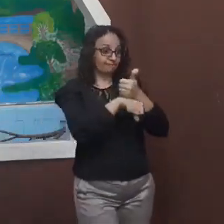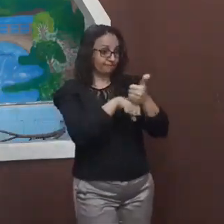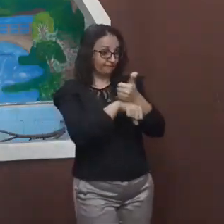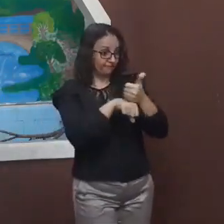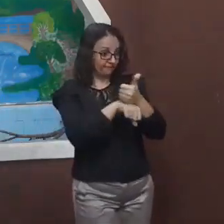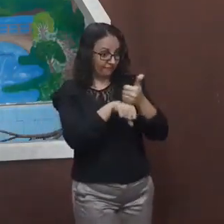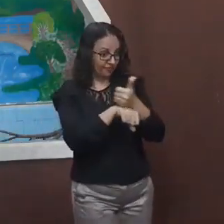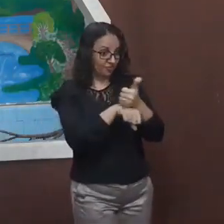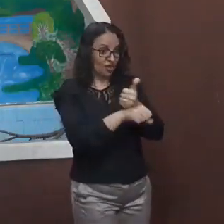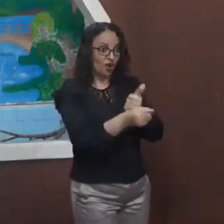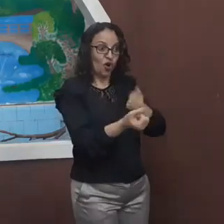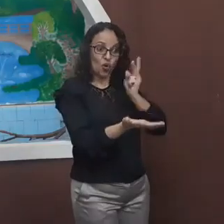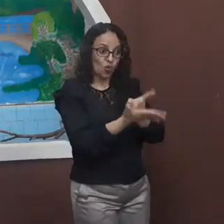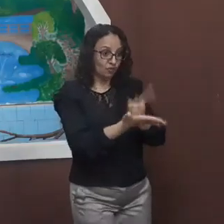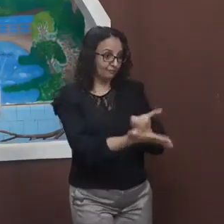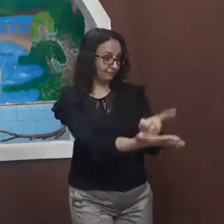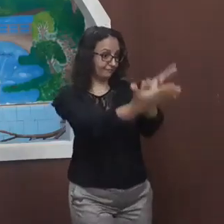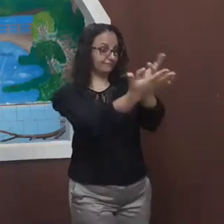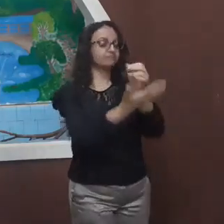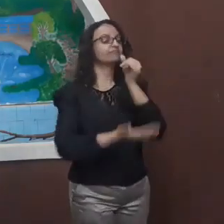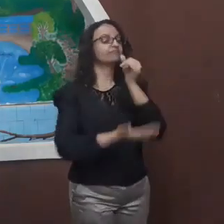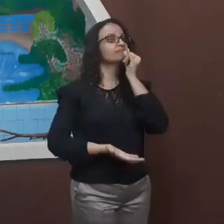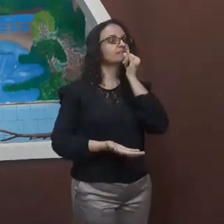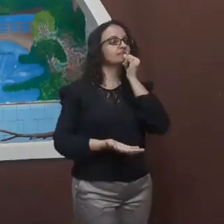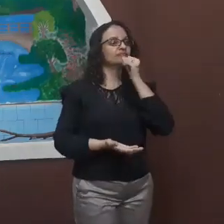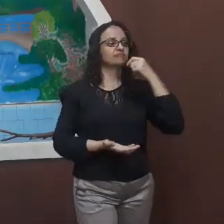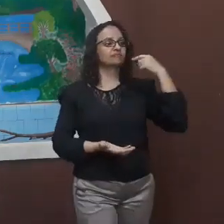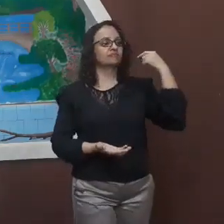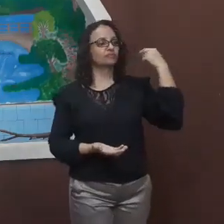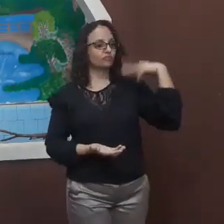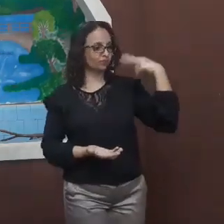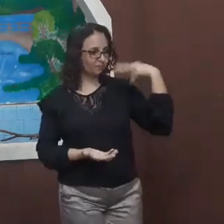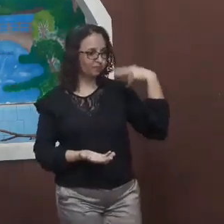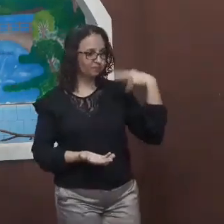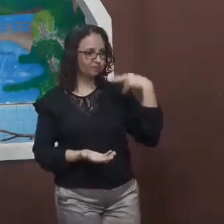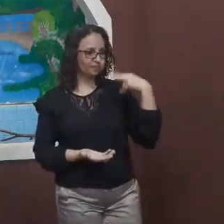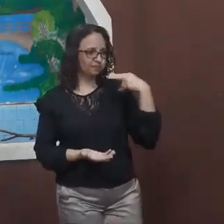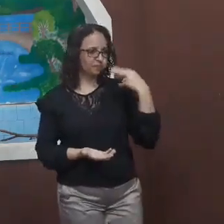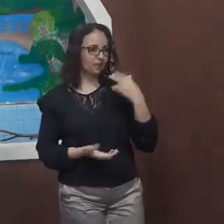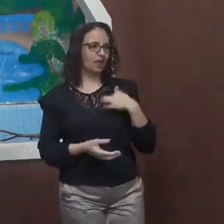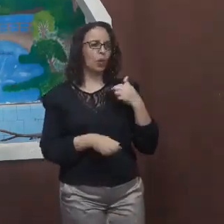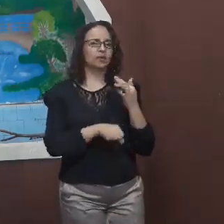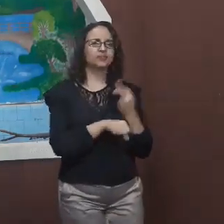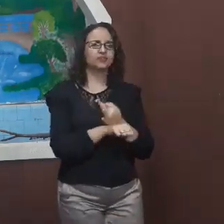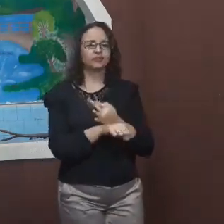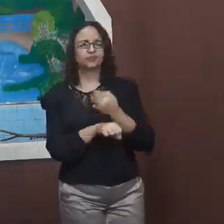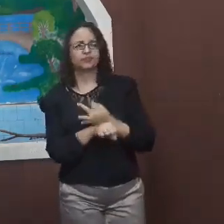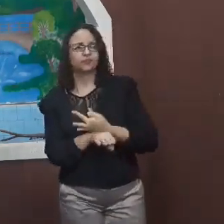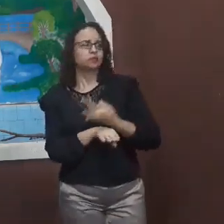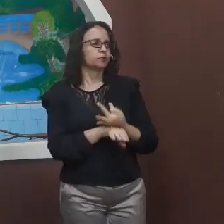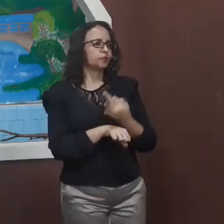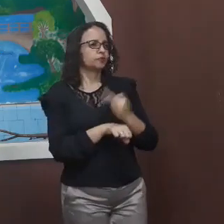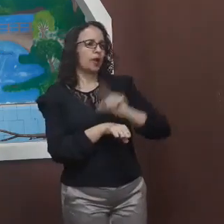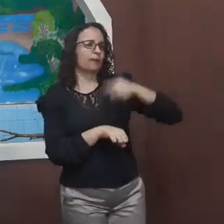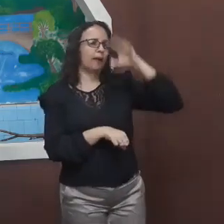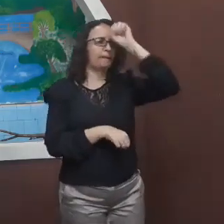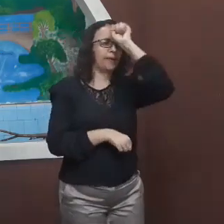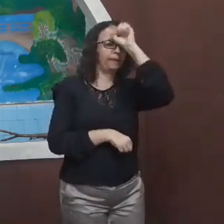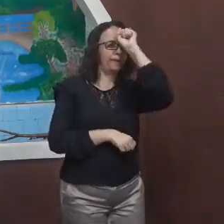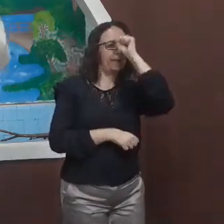carreira fixa. Então eu queria ser, por exemplo, advogado. Então eu ia sofrer alguma coisa, ia aprender. Depois eu começava ali